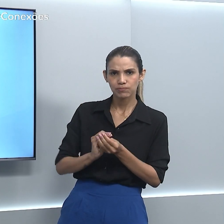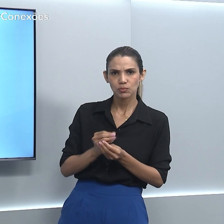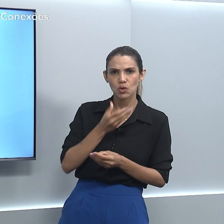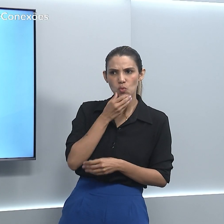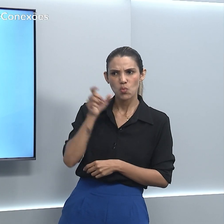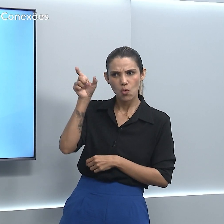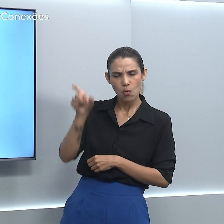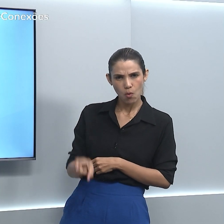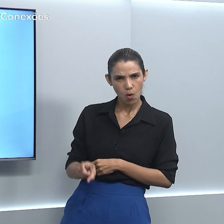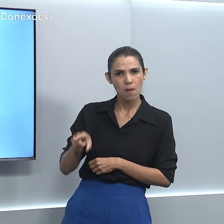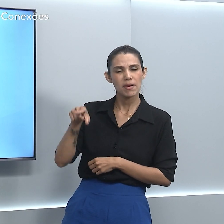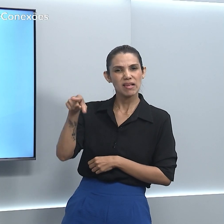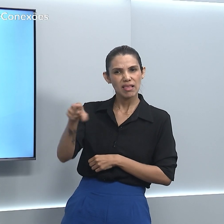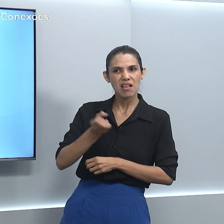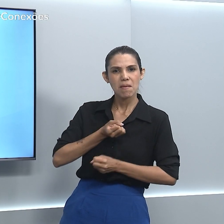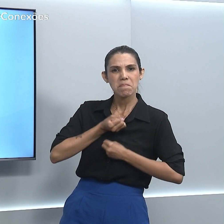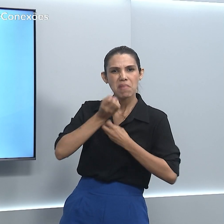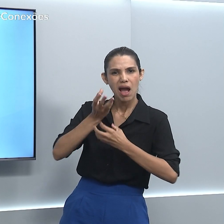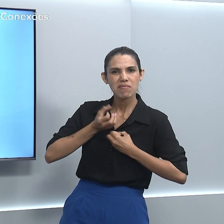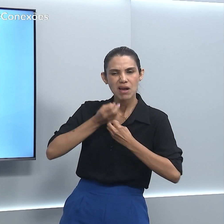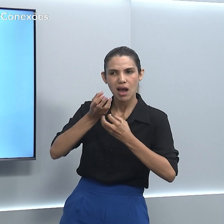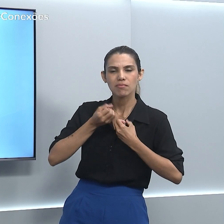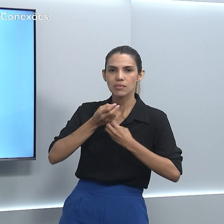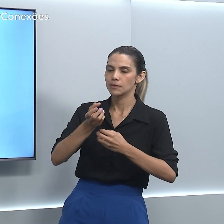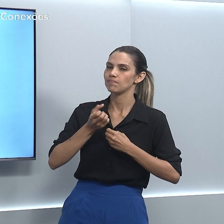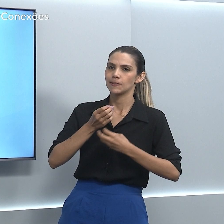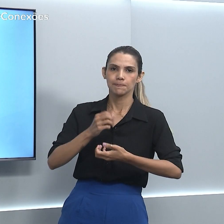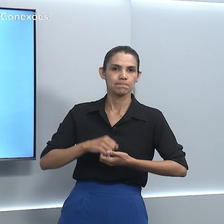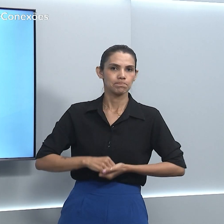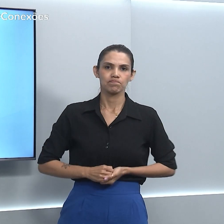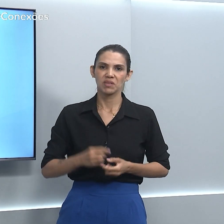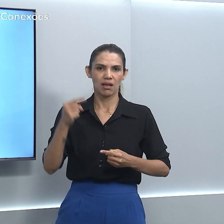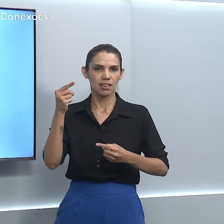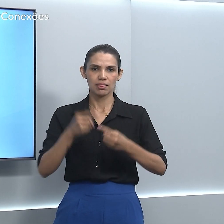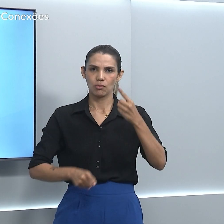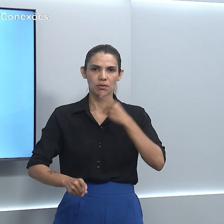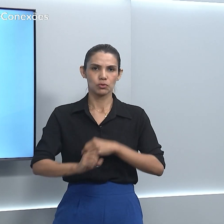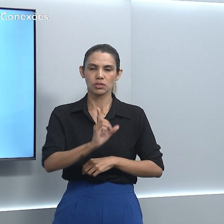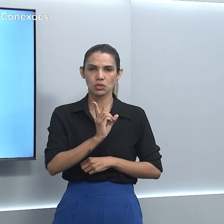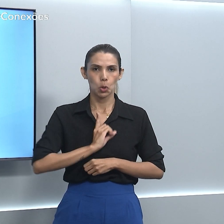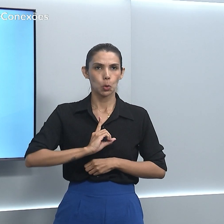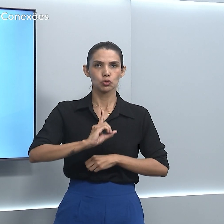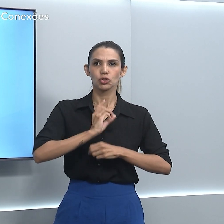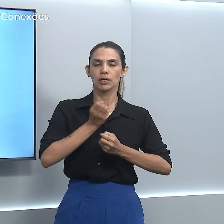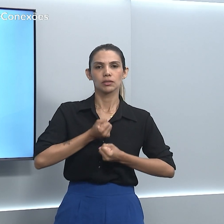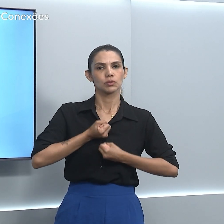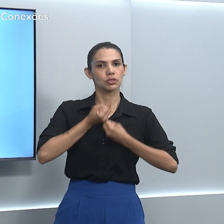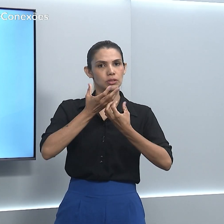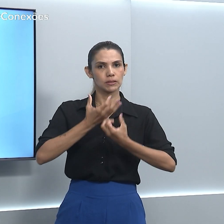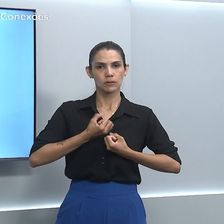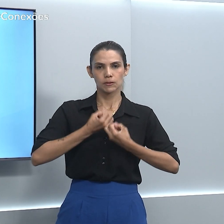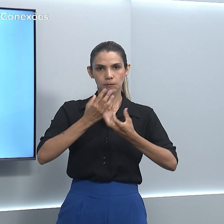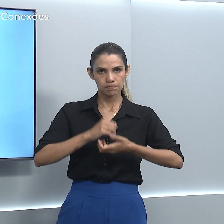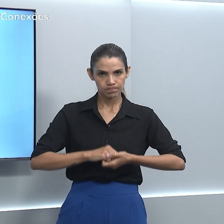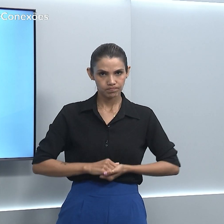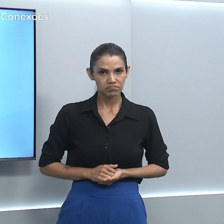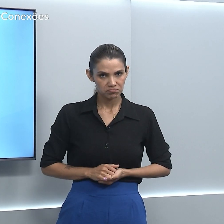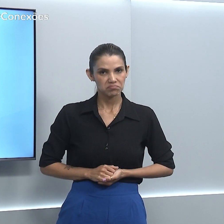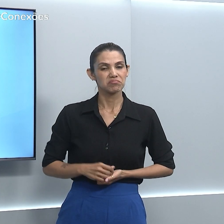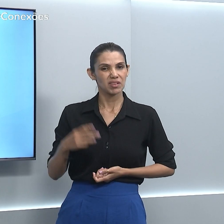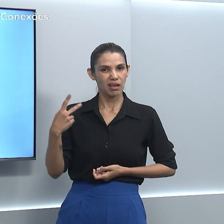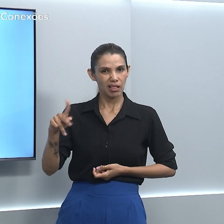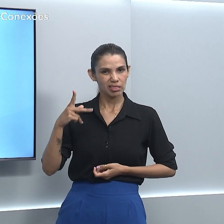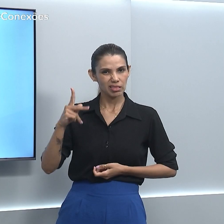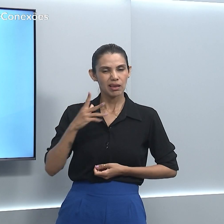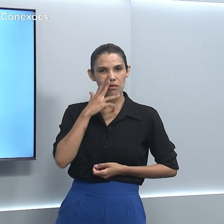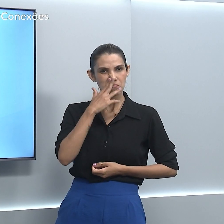do parlamentar foram além dos limites do direito à livre manifestação do pensamento e constituem